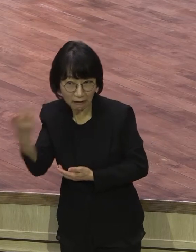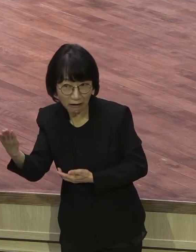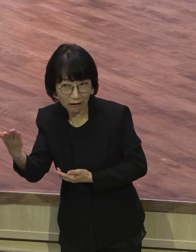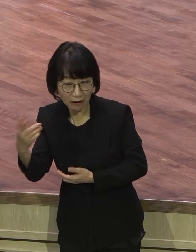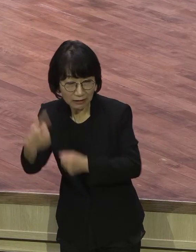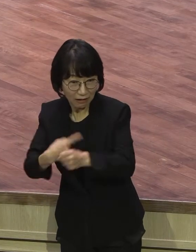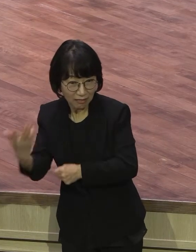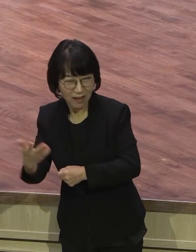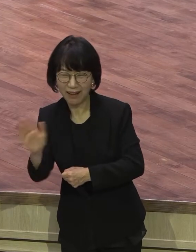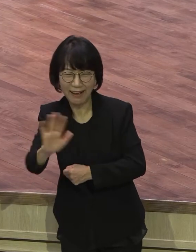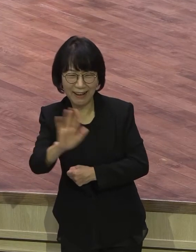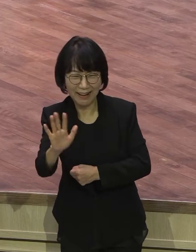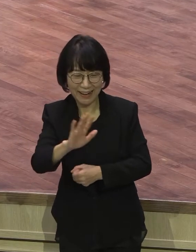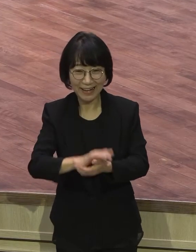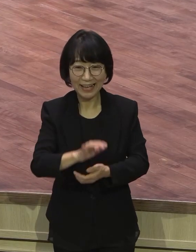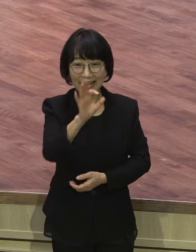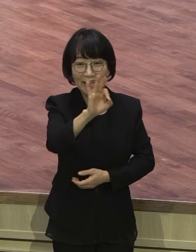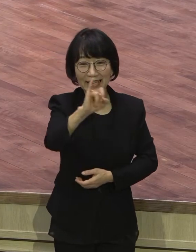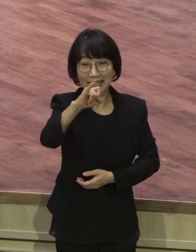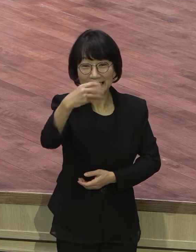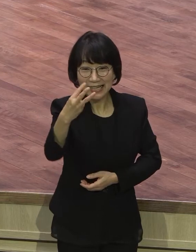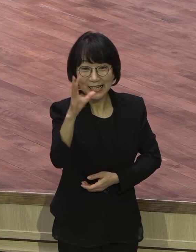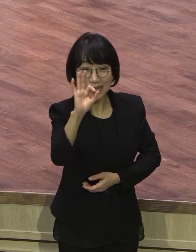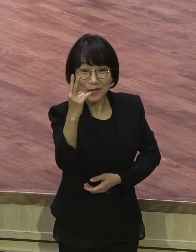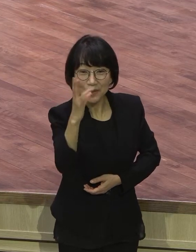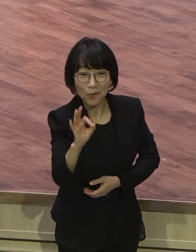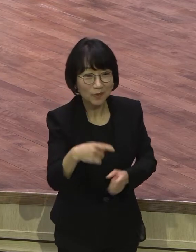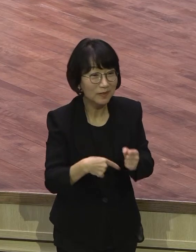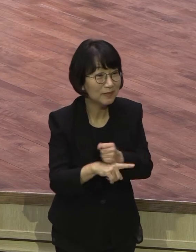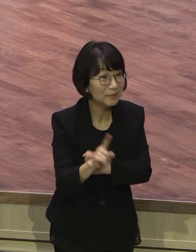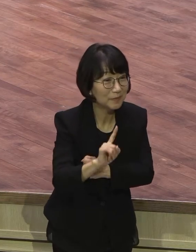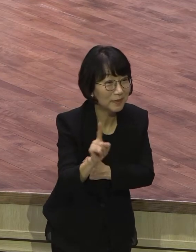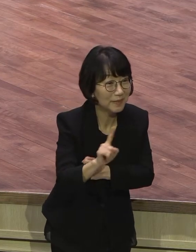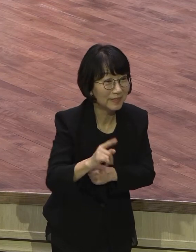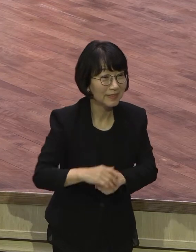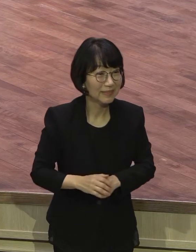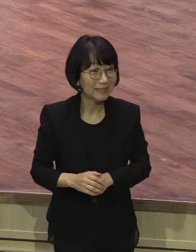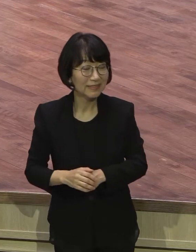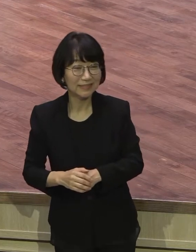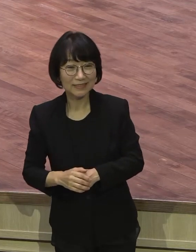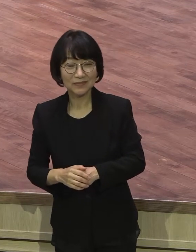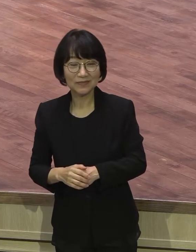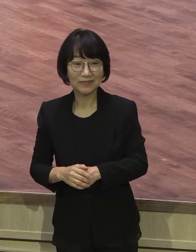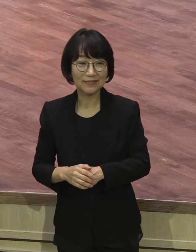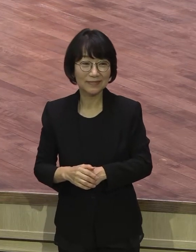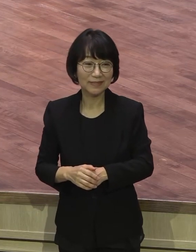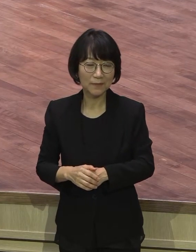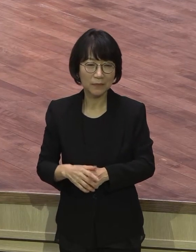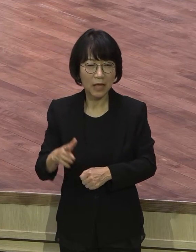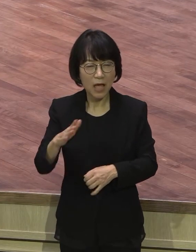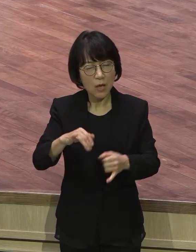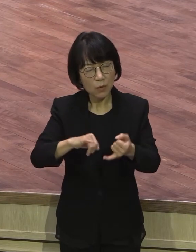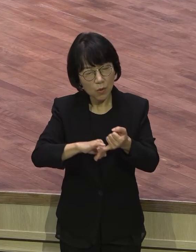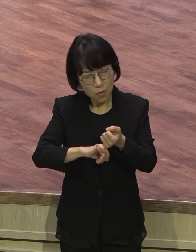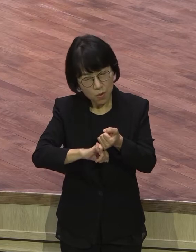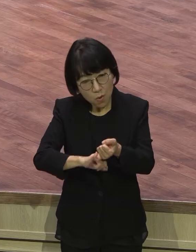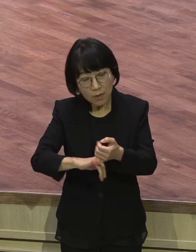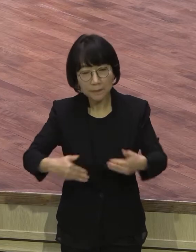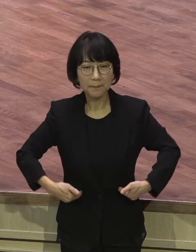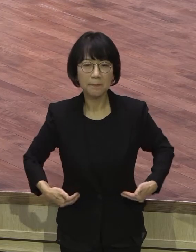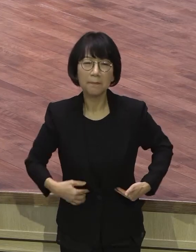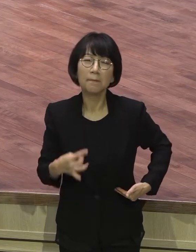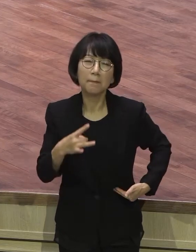일용할, 이 말은 헬라말로 에피우시온, 에피우시온이라고 했는데 이게 무슨 뜻이냐면 꼭 필요한